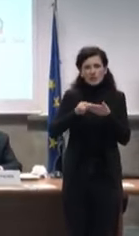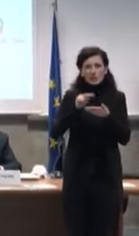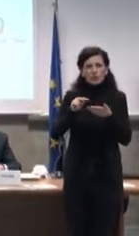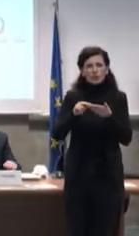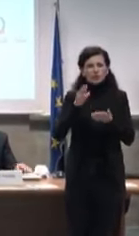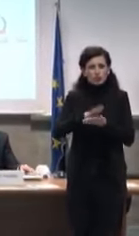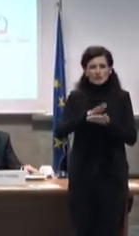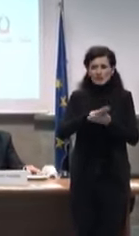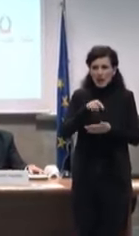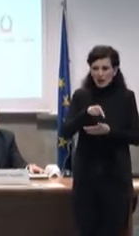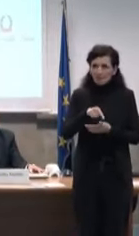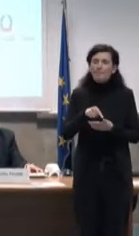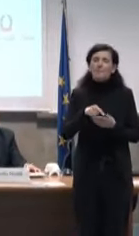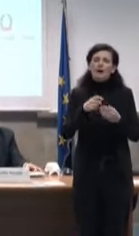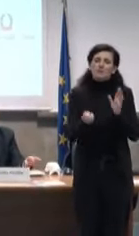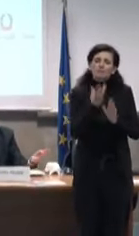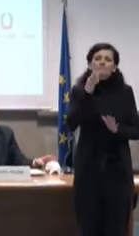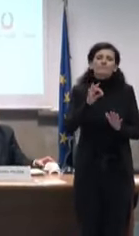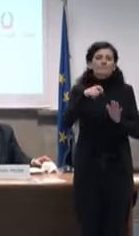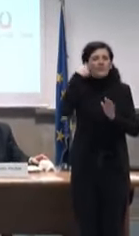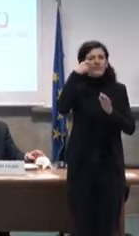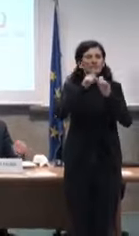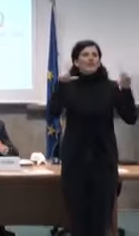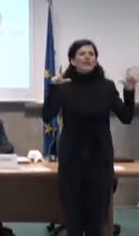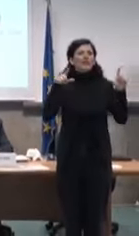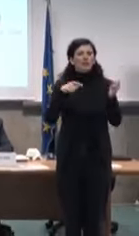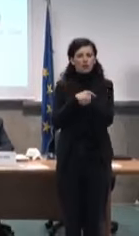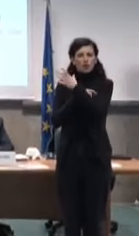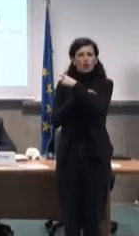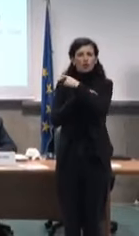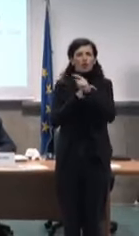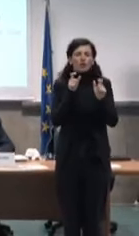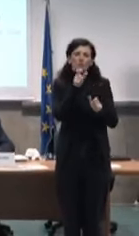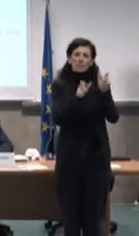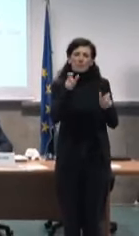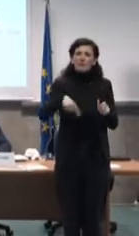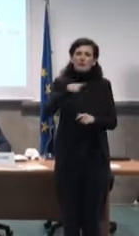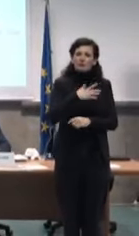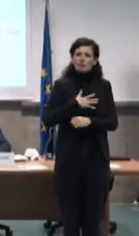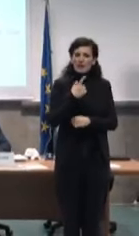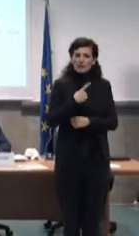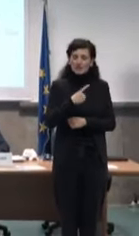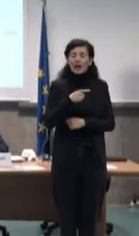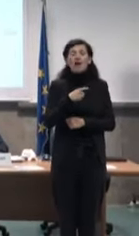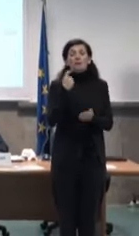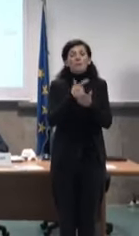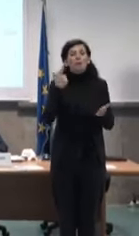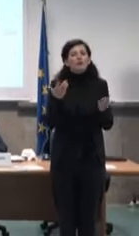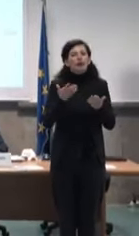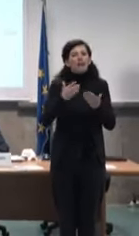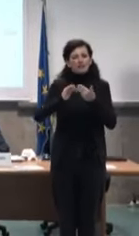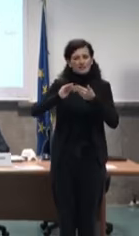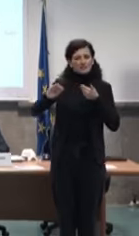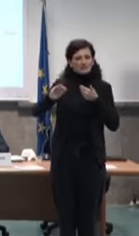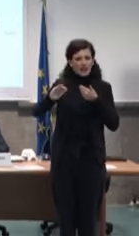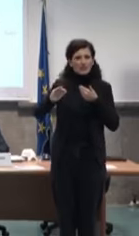per realizzare questo video sugli anziani sulla l'importanza del del distanziamento sociale perché per